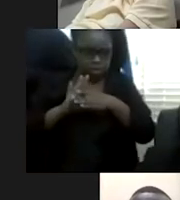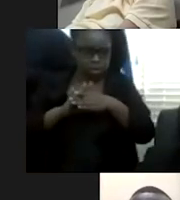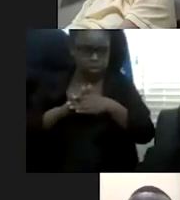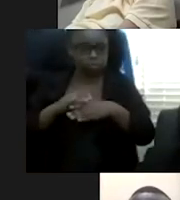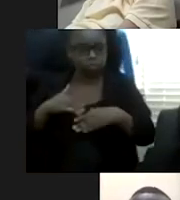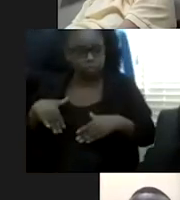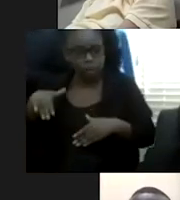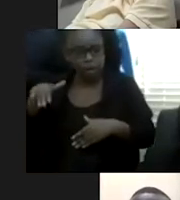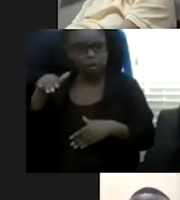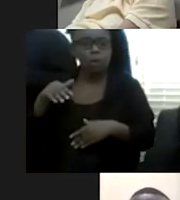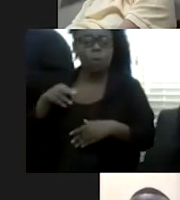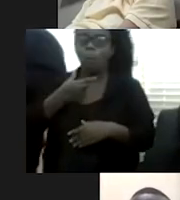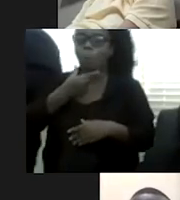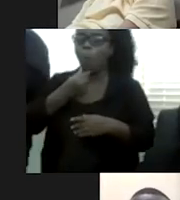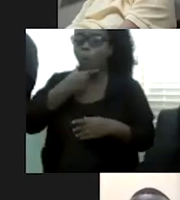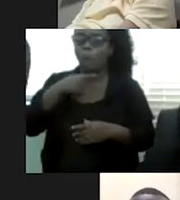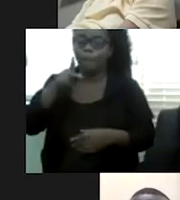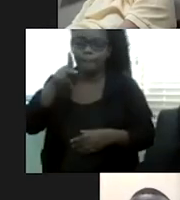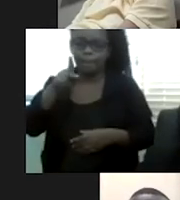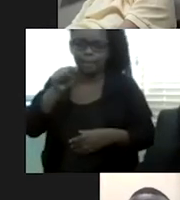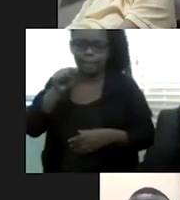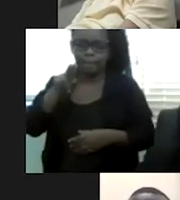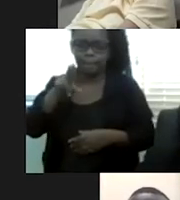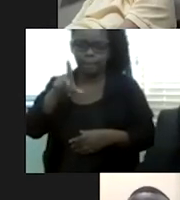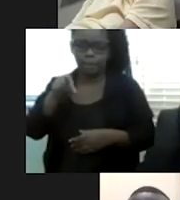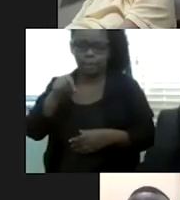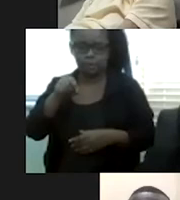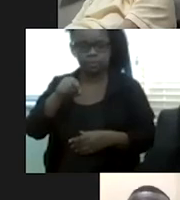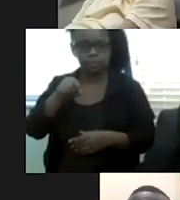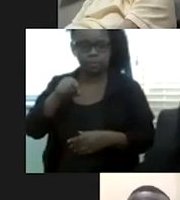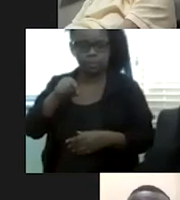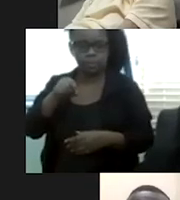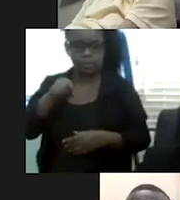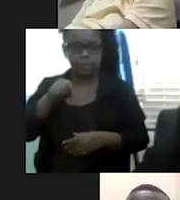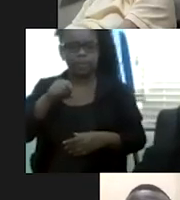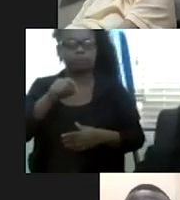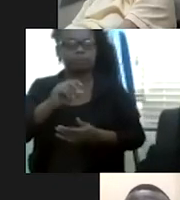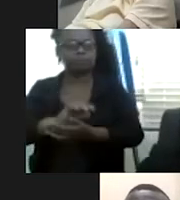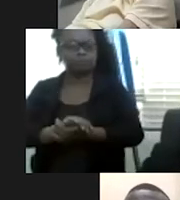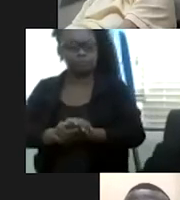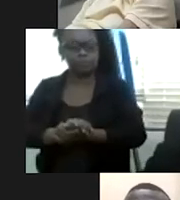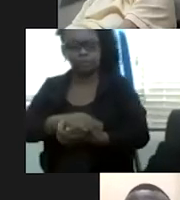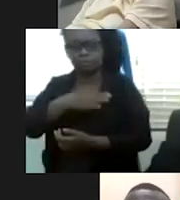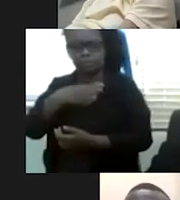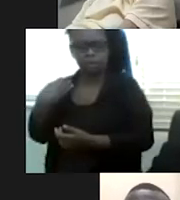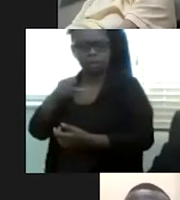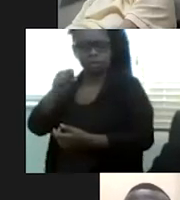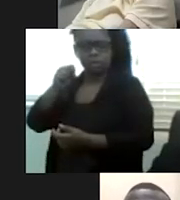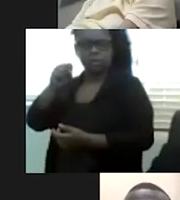Casa Santo Antônio, que ia falecer com o Covid-19,